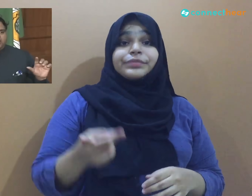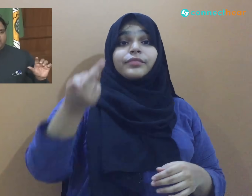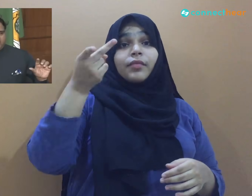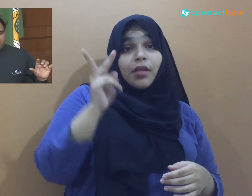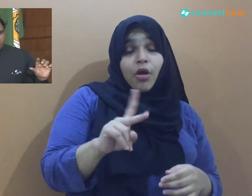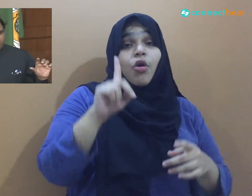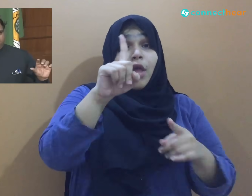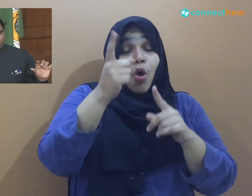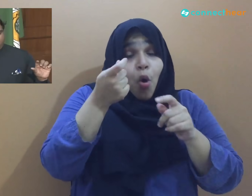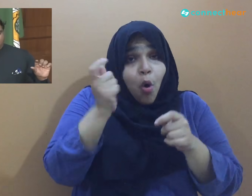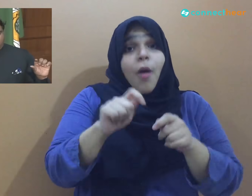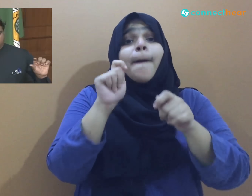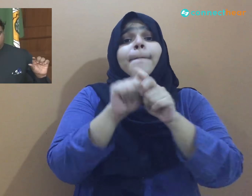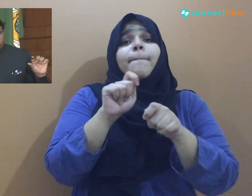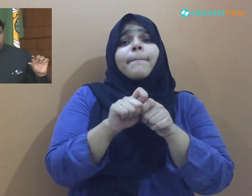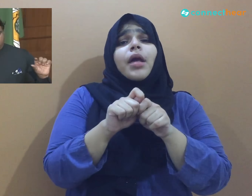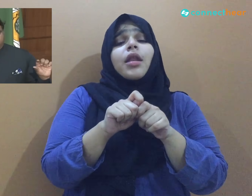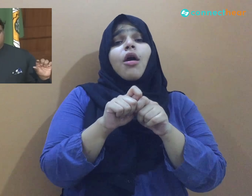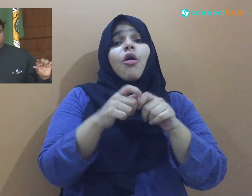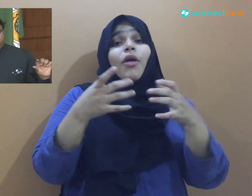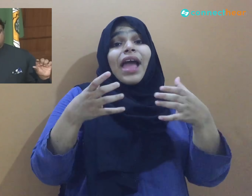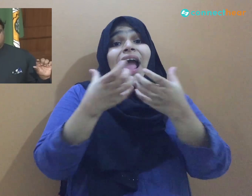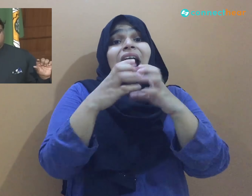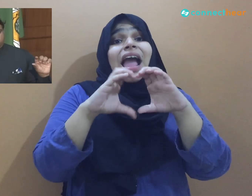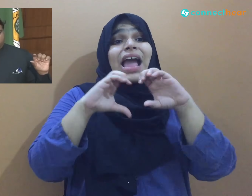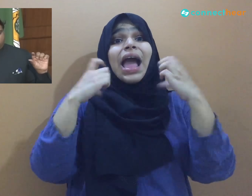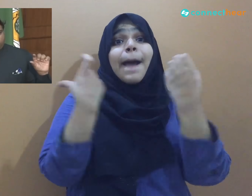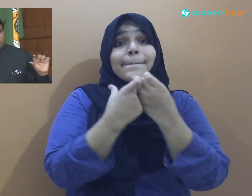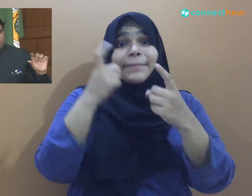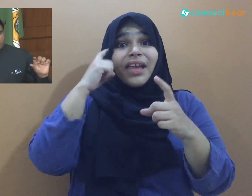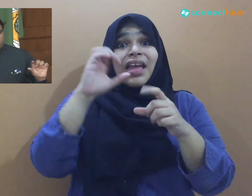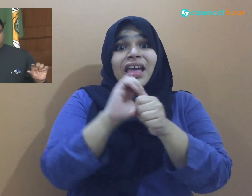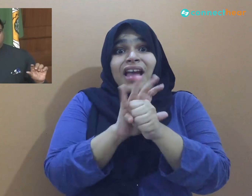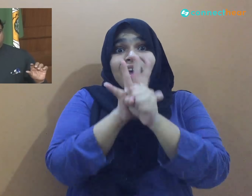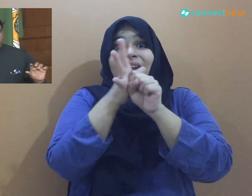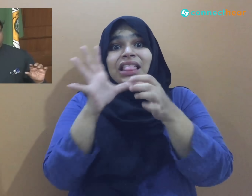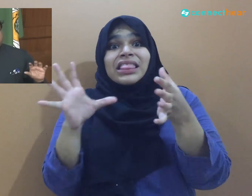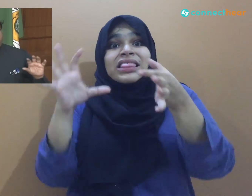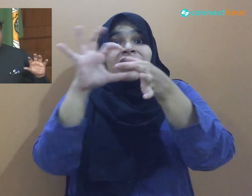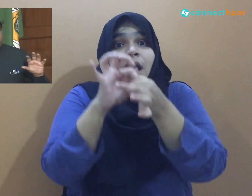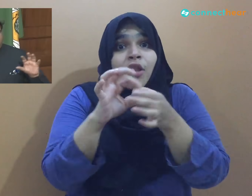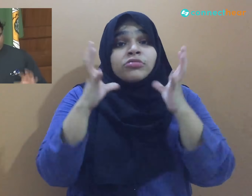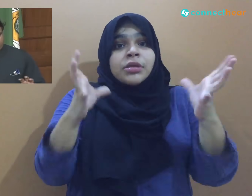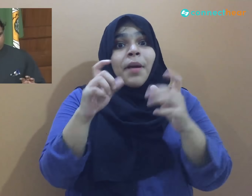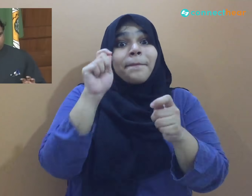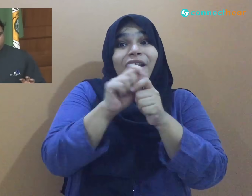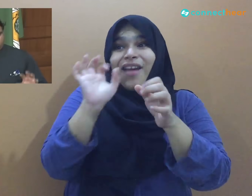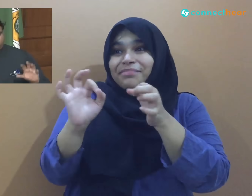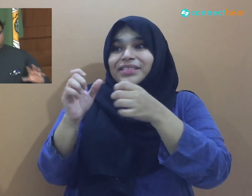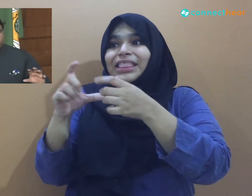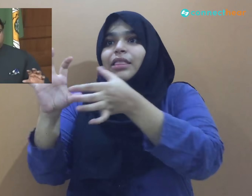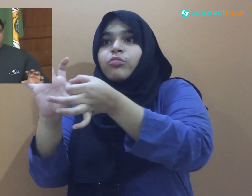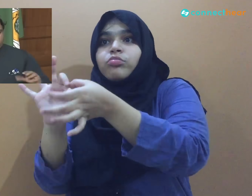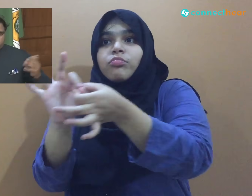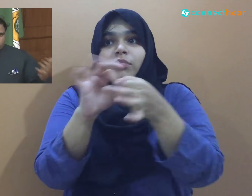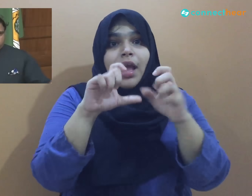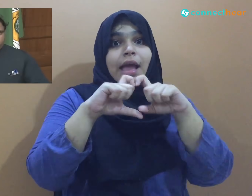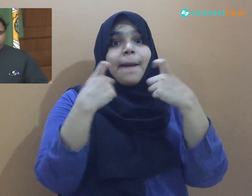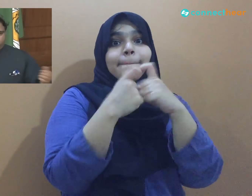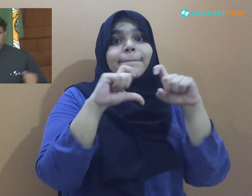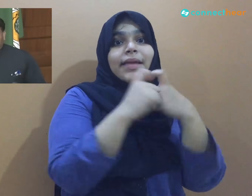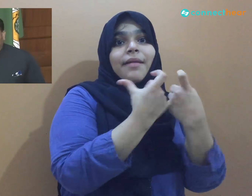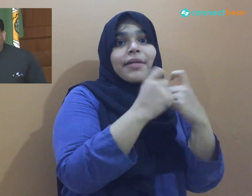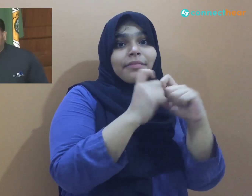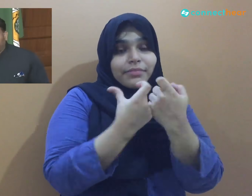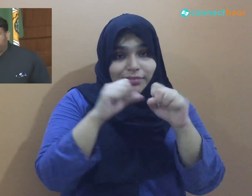ڈائریکٹری کریٹ کر رہے ہیں ان تمام کمپنیز کی جو کووڈ-19 کے متعلق سامان بنا رہی ہیں, اور وہ ہم جو ہے